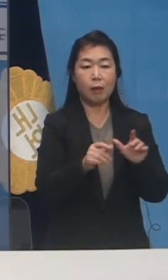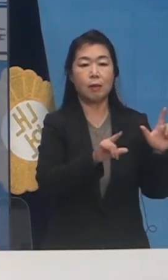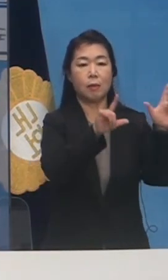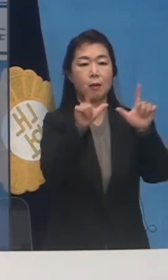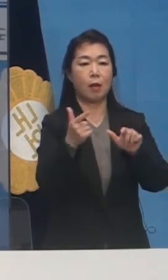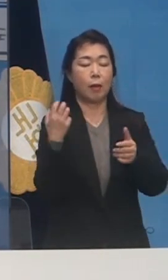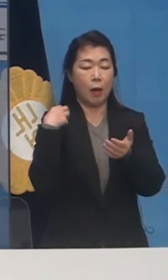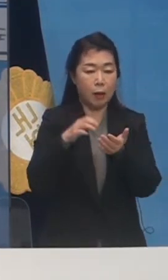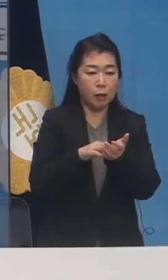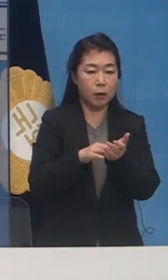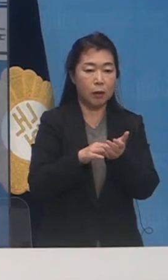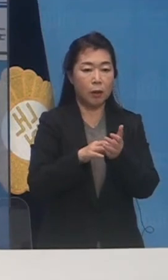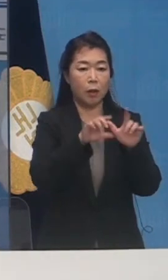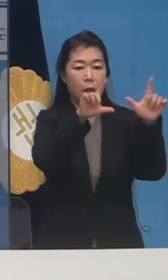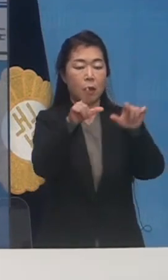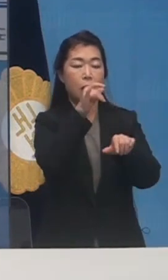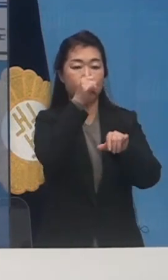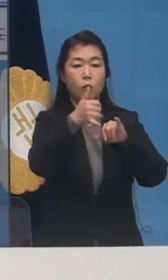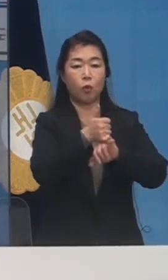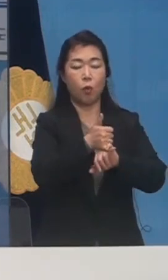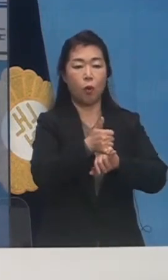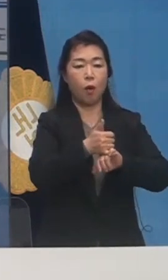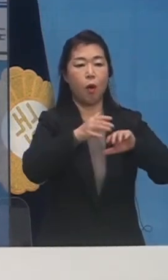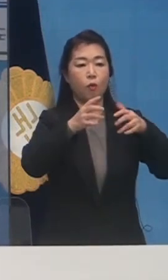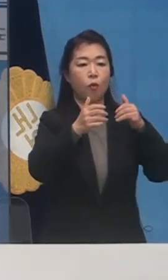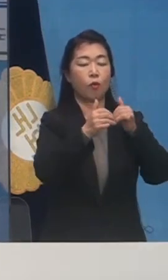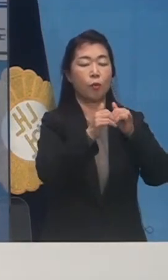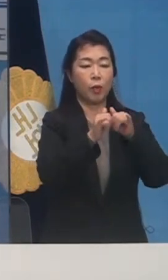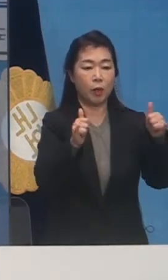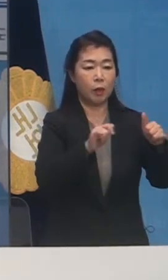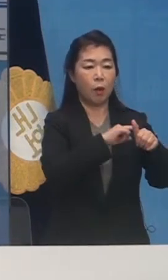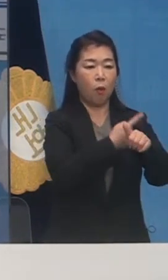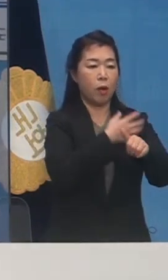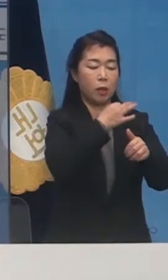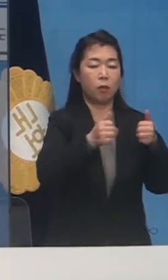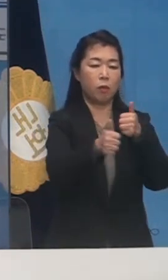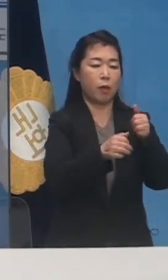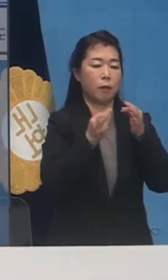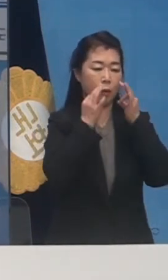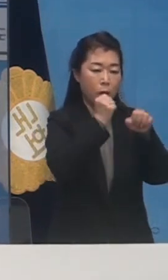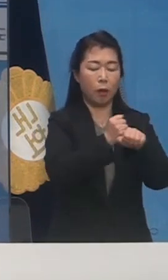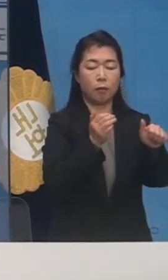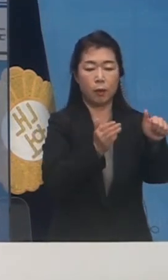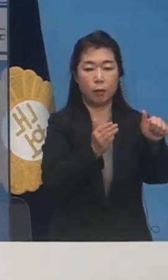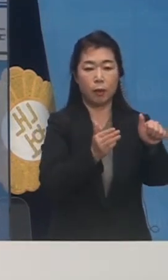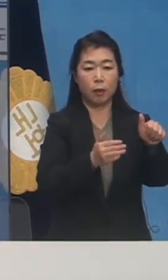삶을 되찾을 수 있도록 국민권익위원회가 힘쏟기를 촉구한다.